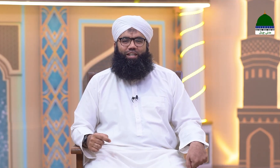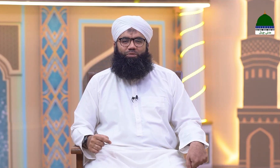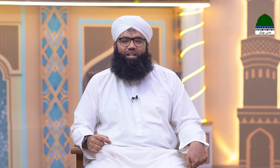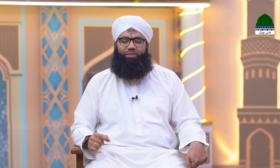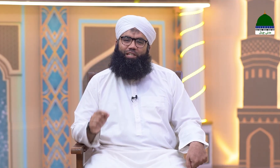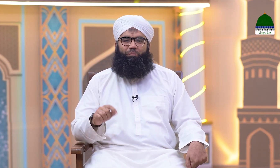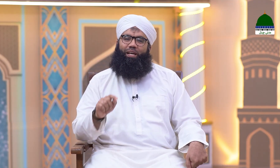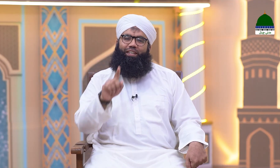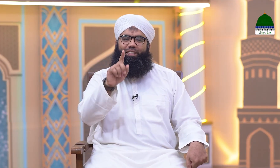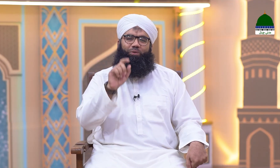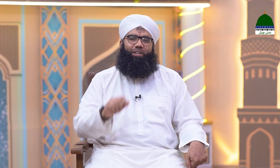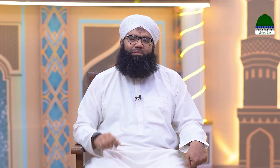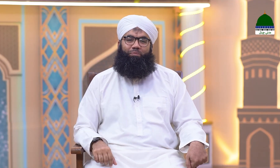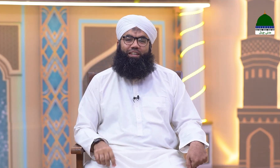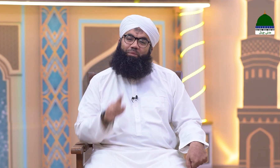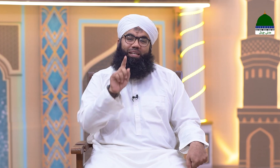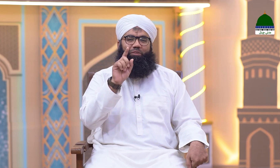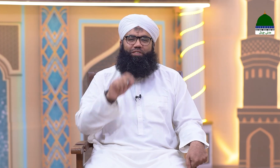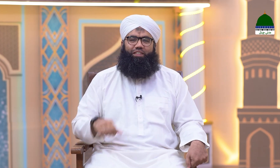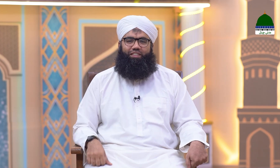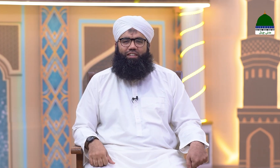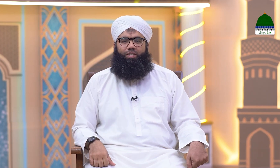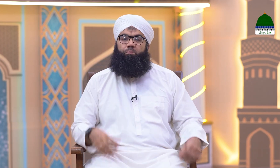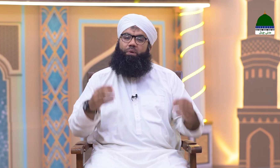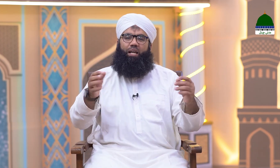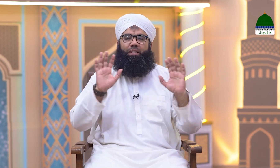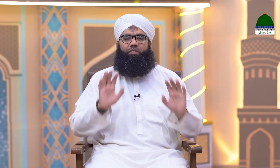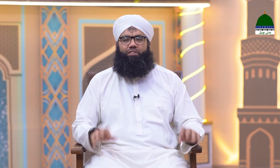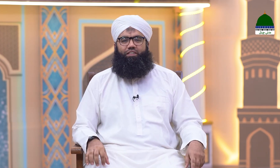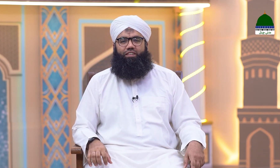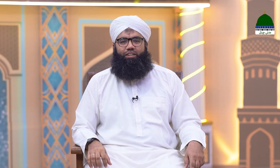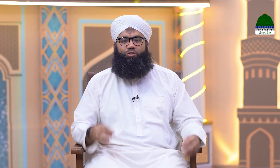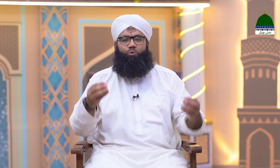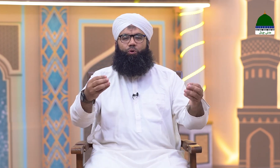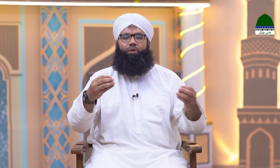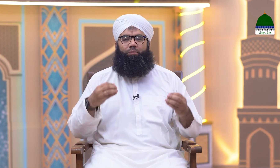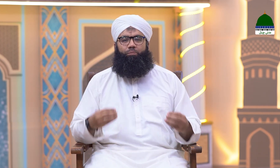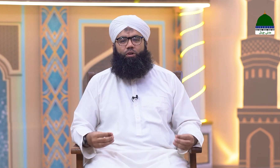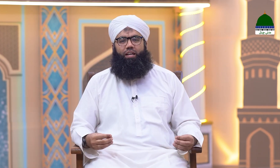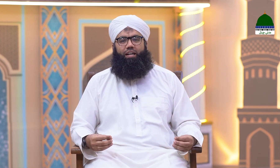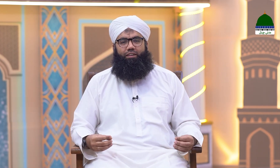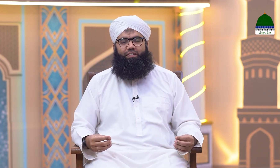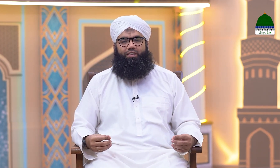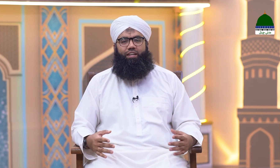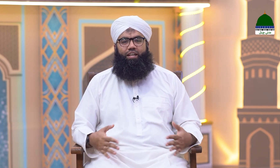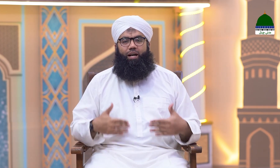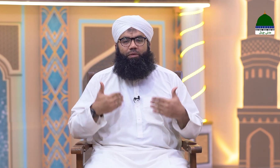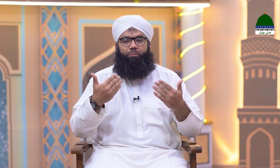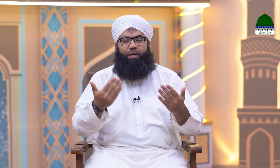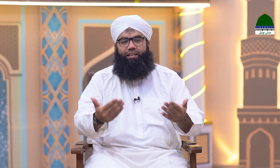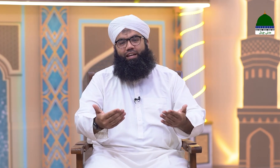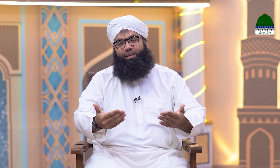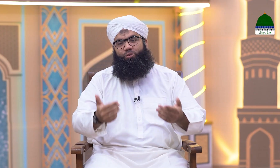علیہ الصلوۃ والسلام کی اس پیاری ادا کو اگر ہم اپنے گھر میں نافذ کر دیں، باہر بھی نافذ کر دیں کہ جو کوئی بھی ہمیں پکارے آواز دے